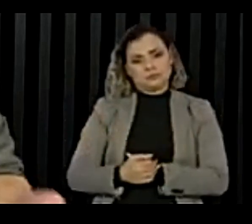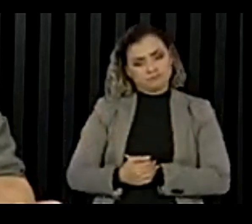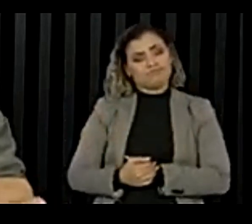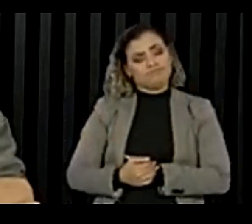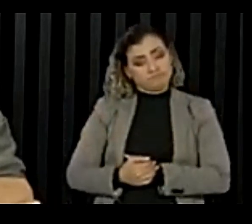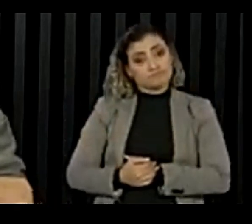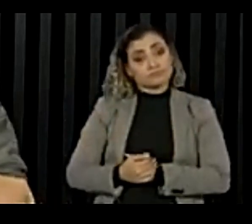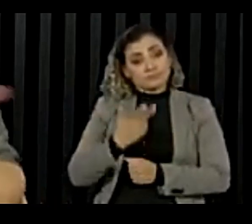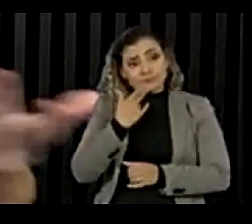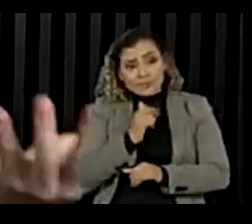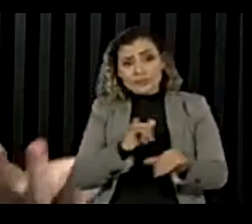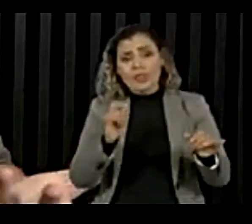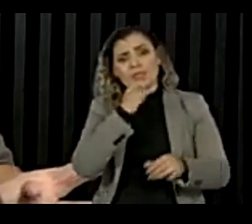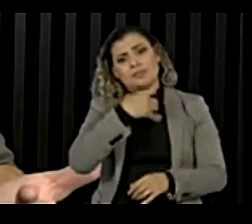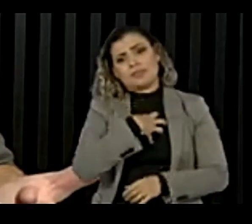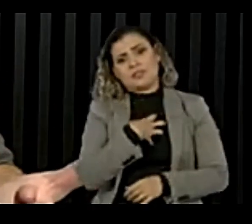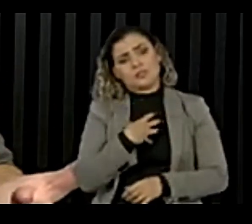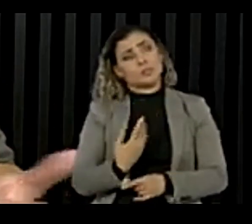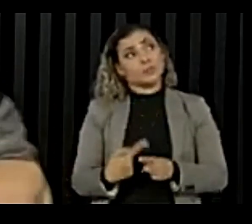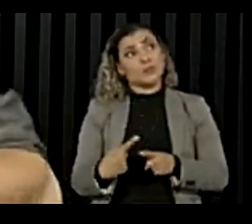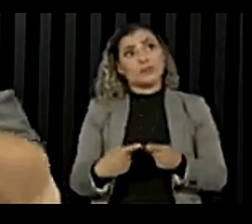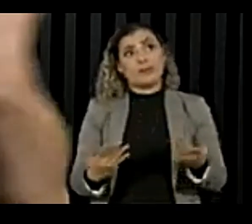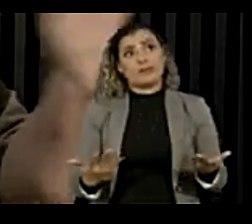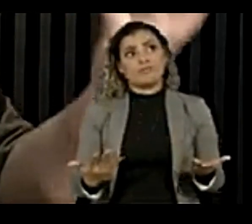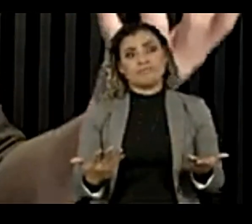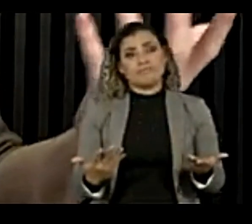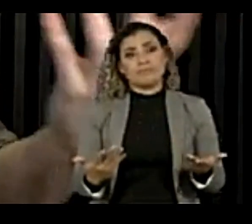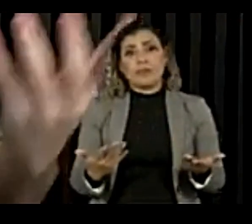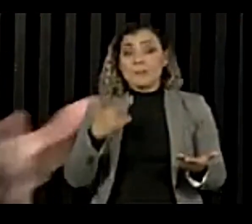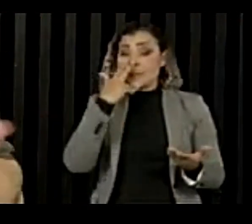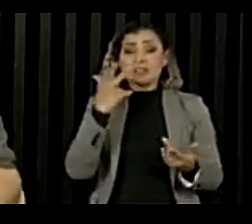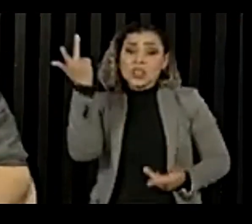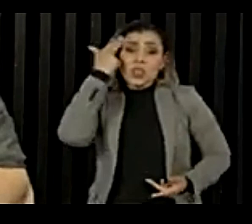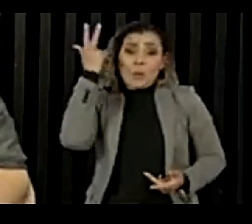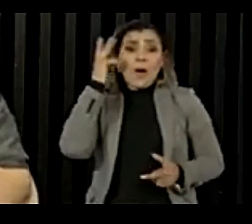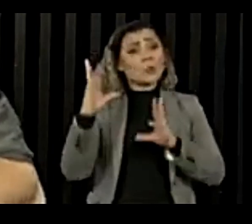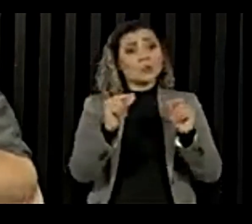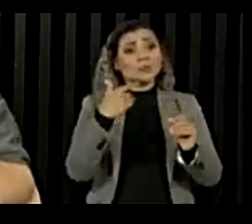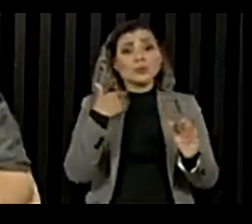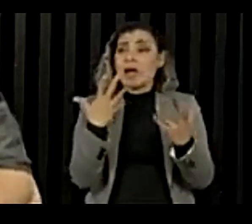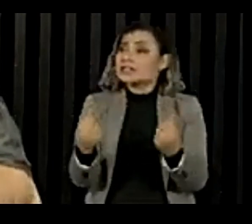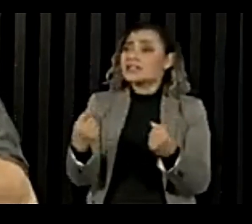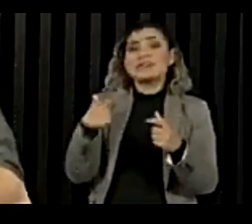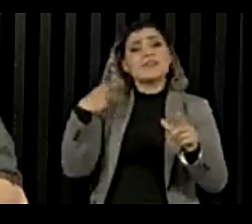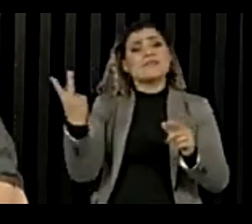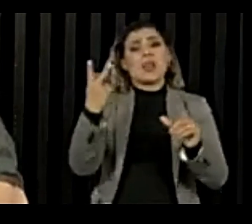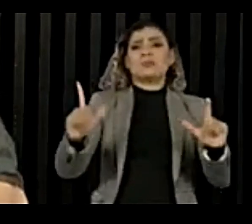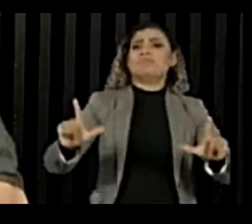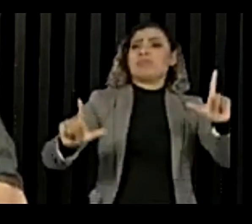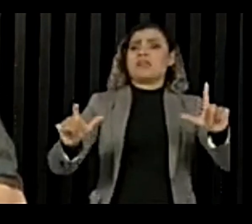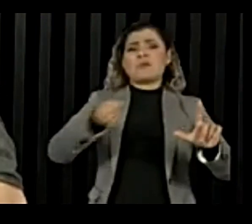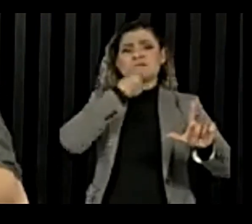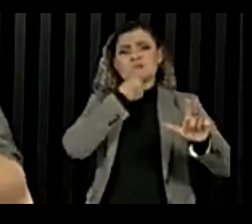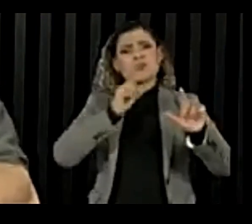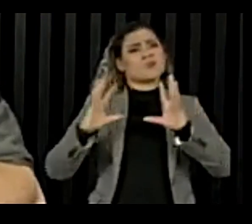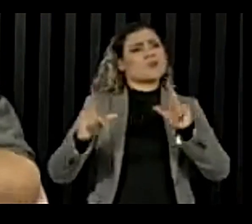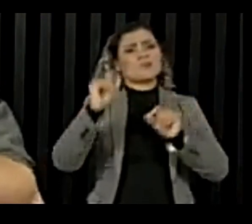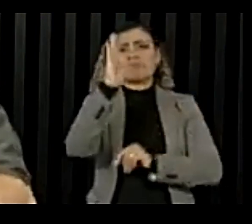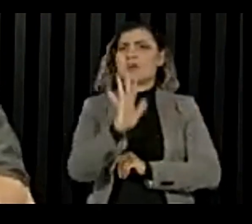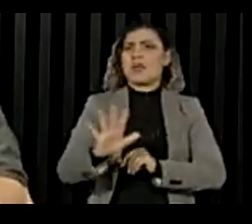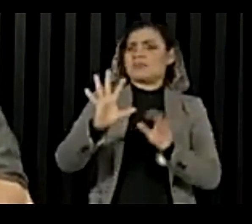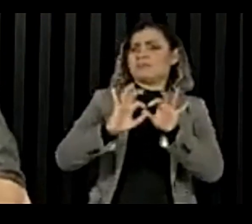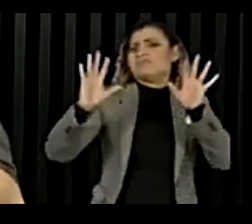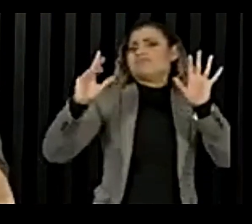eu falar isso aqui. Não deveria ser uma frase que se fala, deveria ser algo que todo mundo sabe. Valorizem a imprensa, porque é só